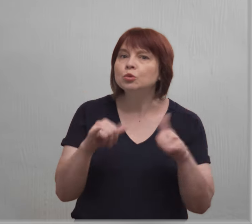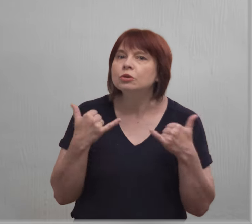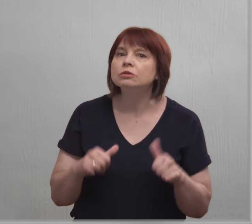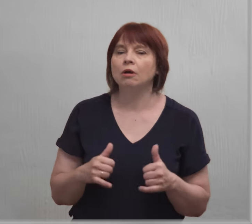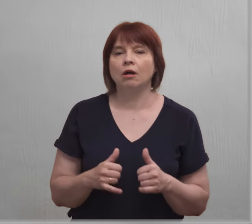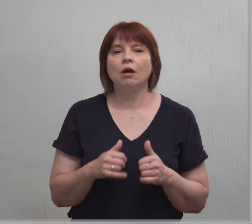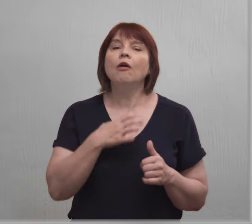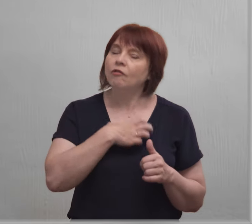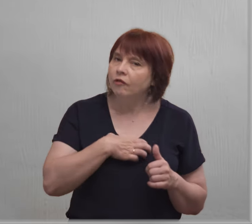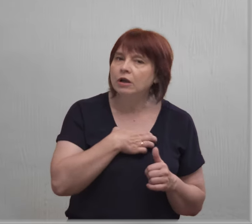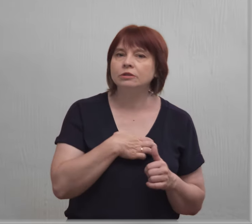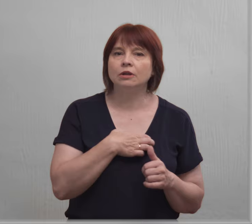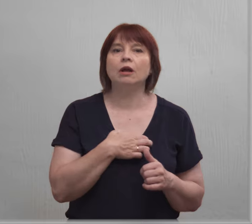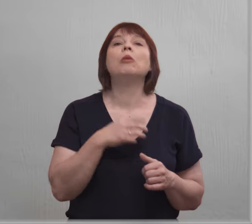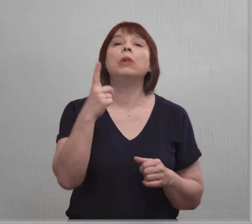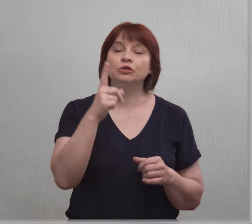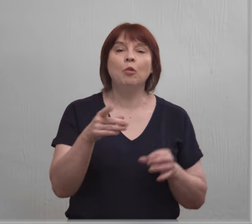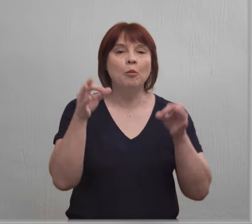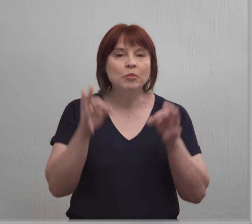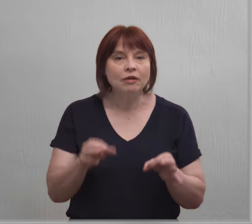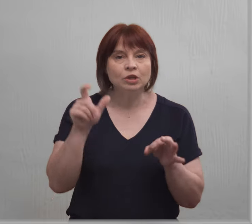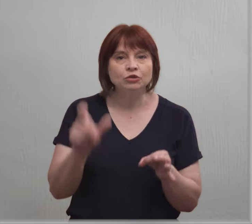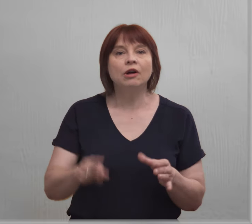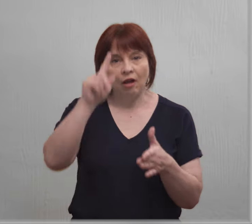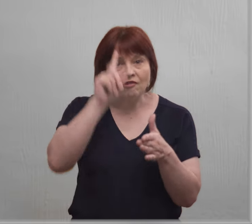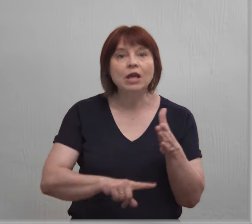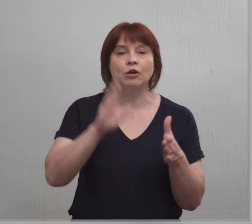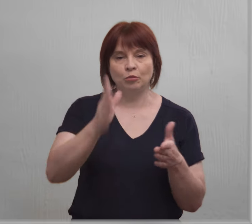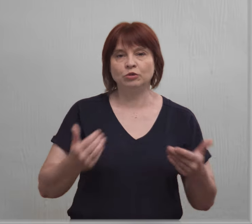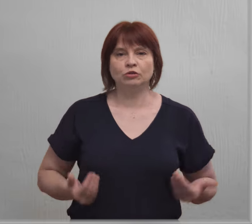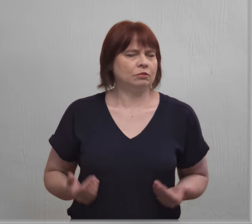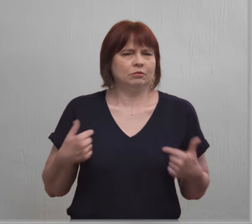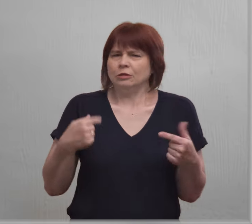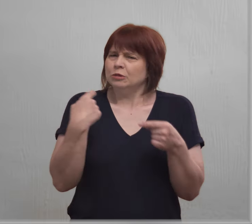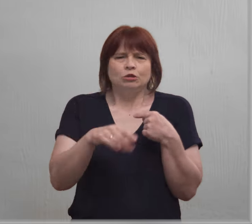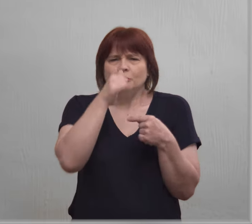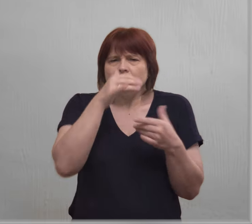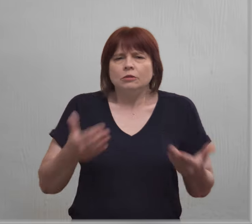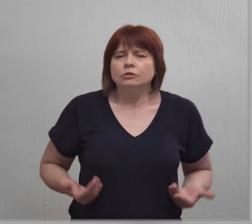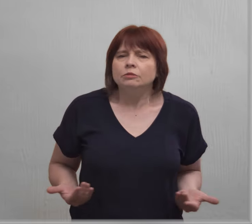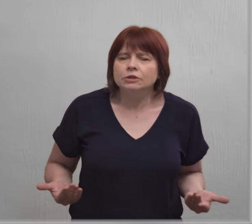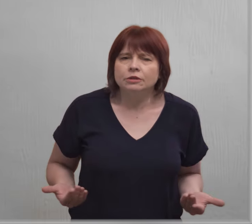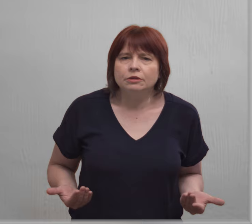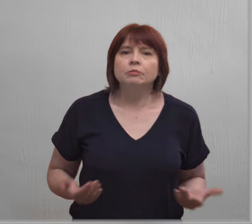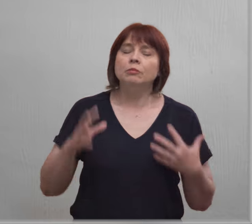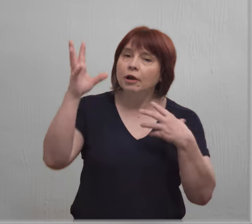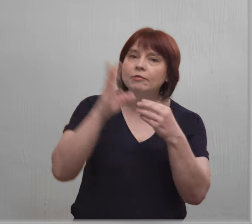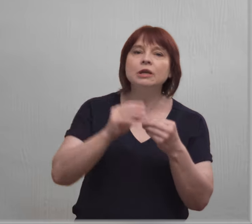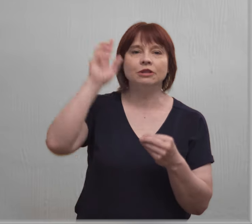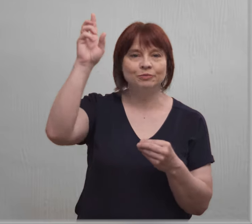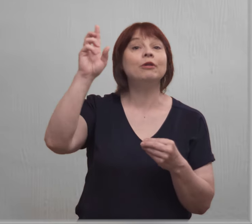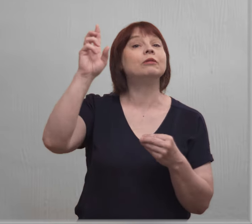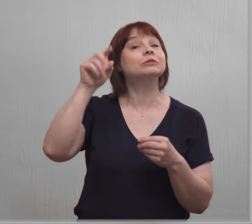что праведный будет верою жив. У нас нет другого варианта, у нас нет других моментов. Мы с Богом, и мы